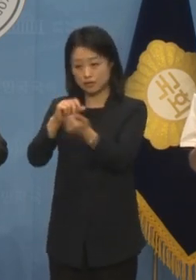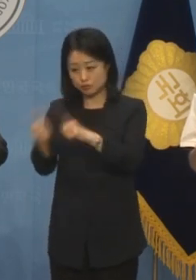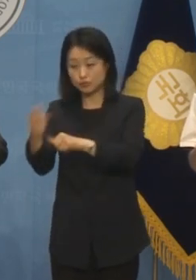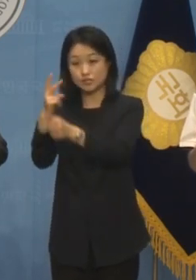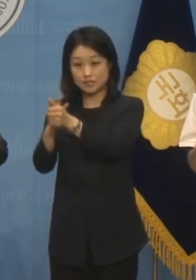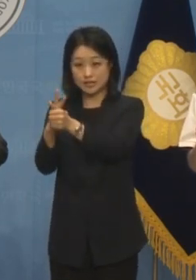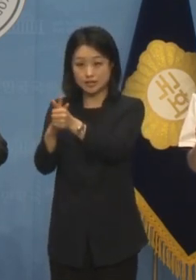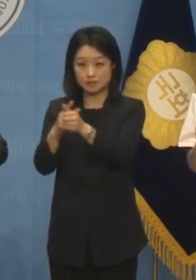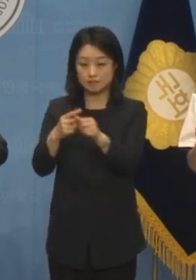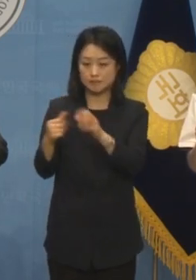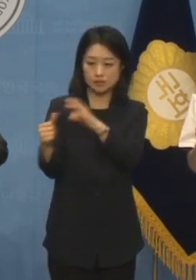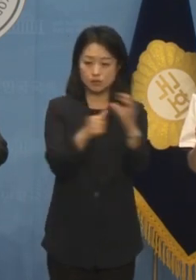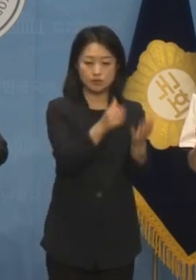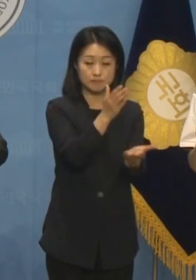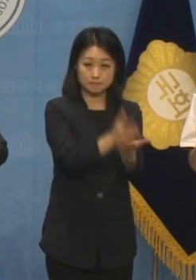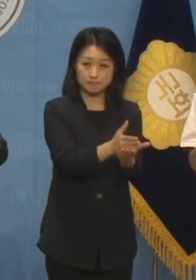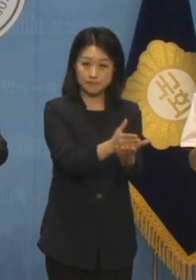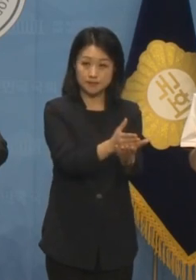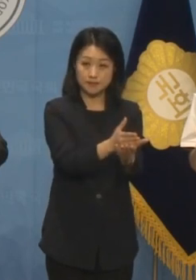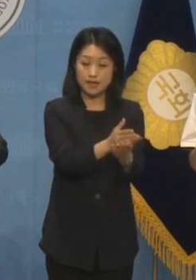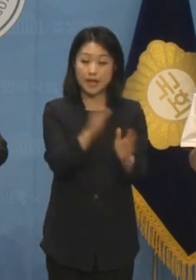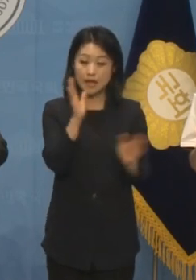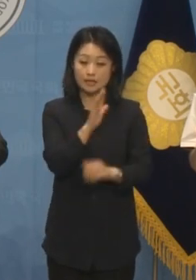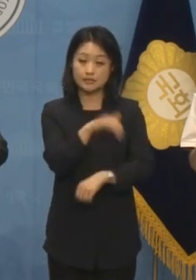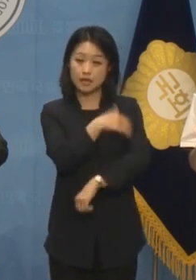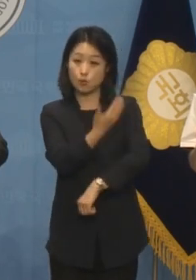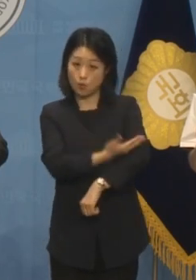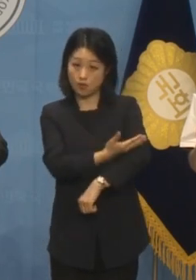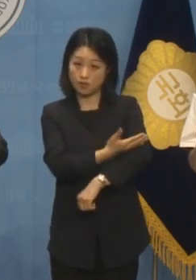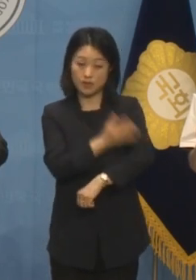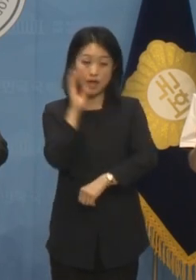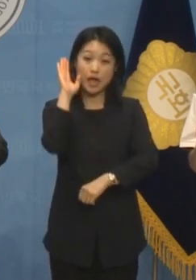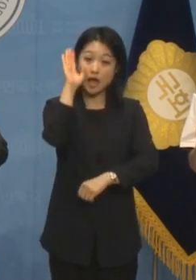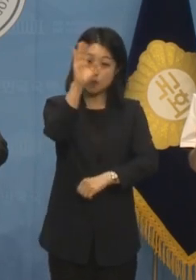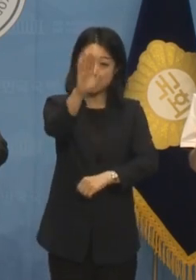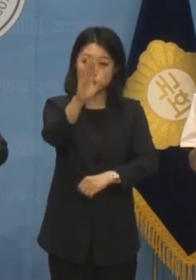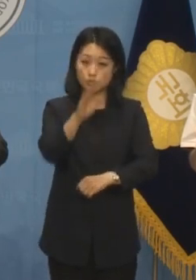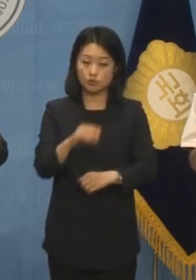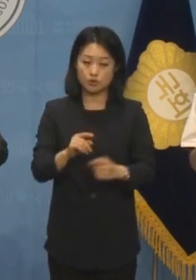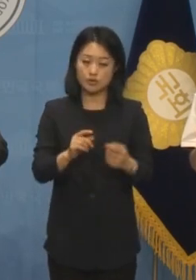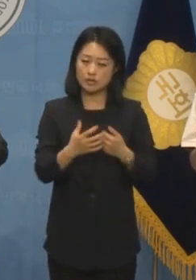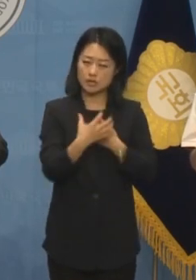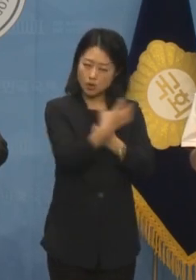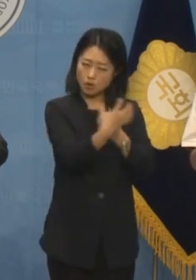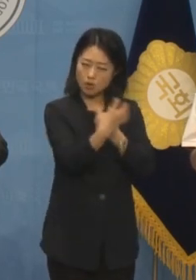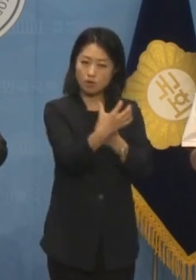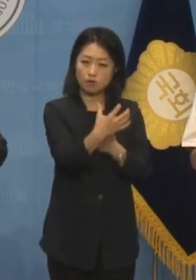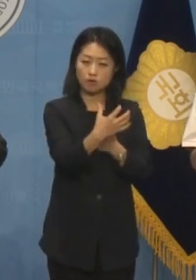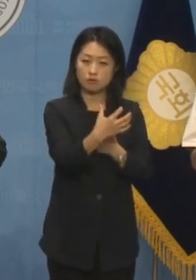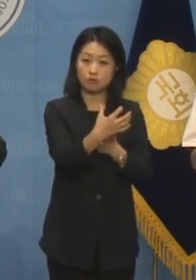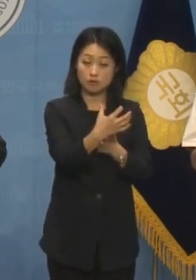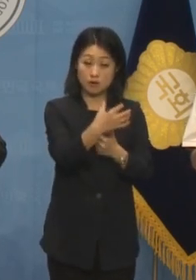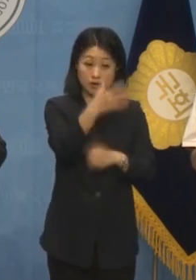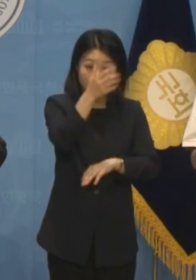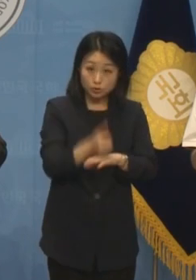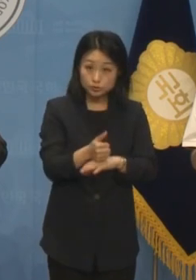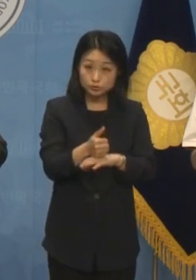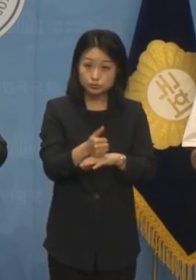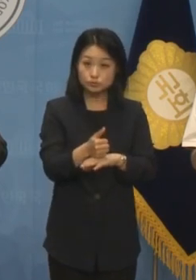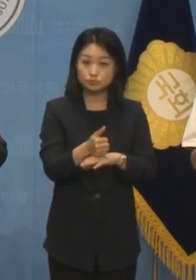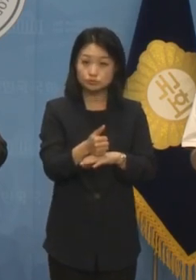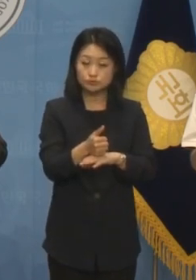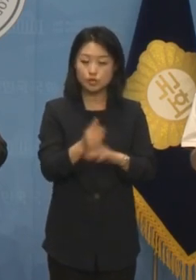잣대를 들이밀지 마십시오. 학생들의 권리를 앞으로도 계속 정쟁의 수단으로만 이용한다면 결국 그